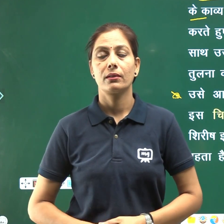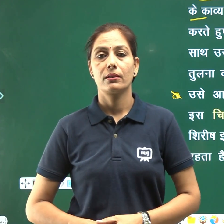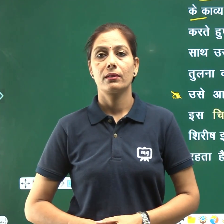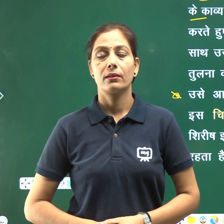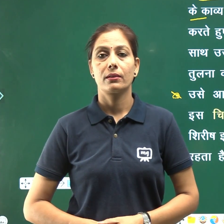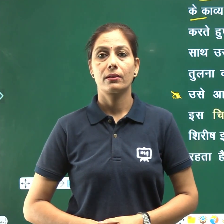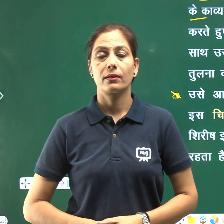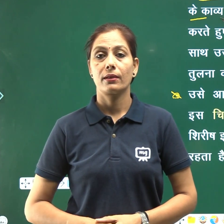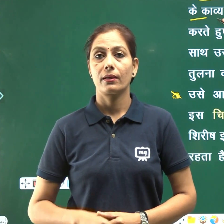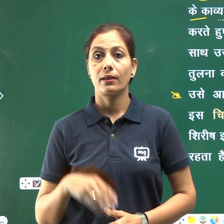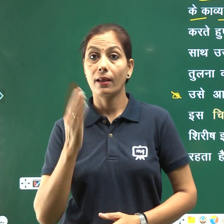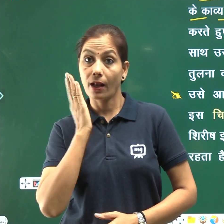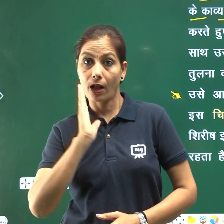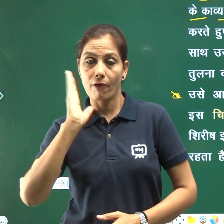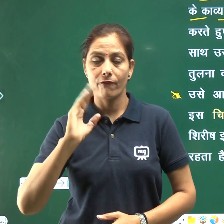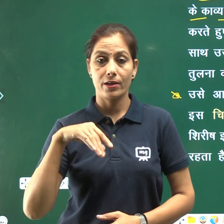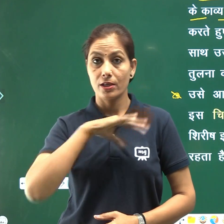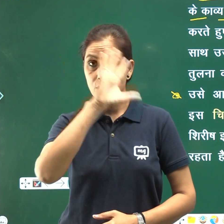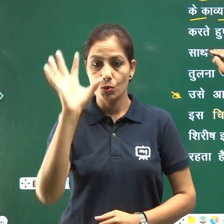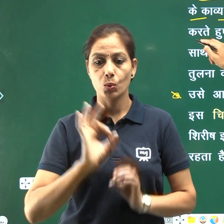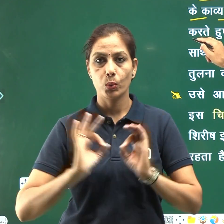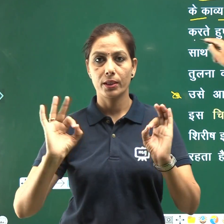काव्य सौंदर्य का भी